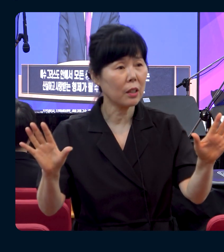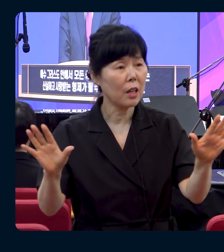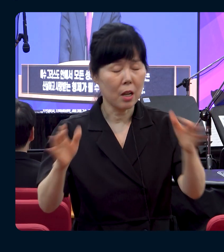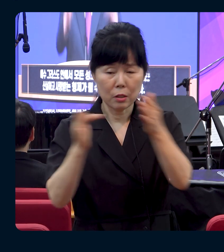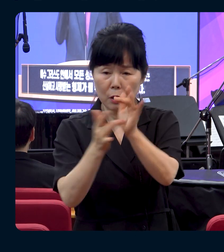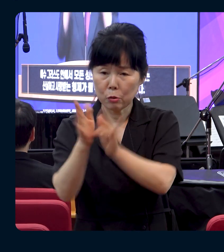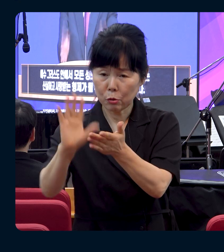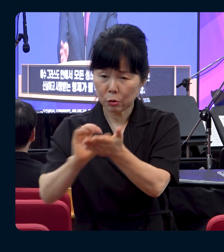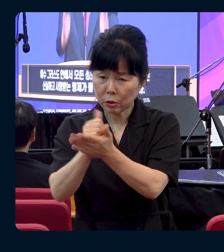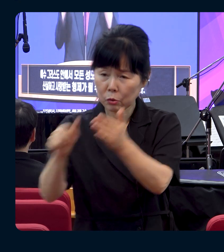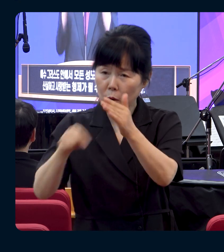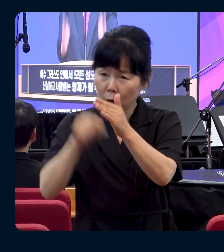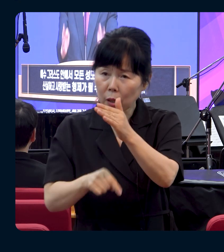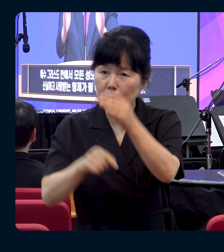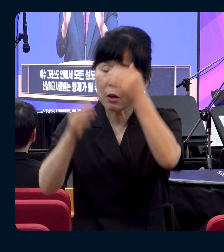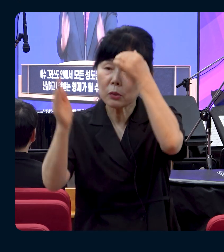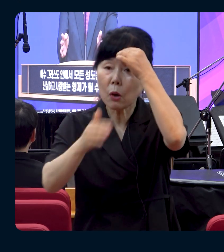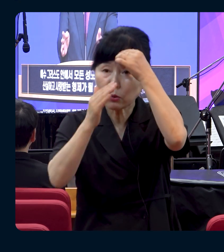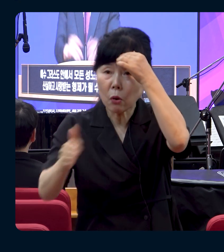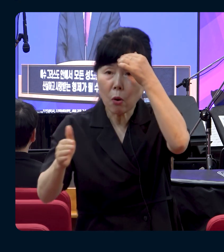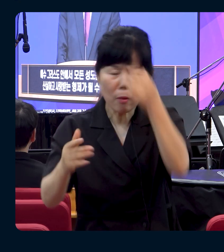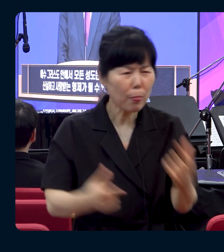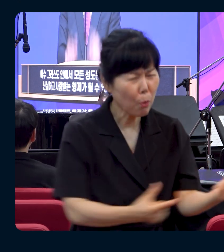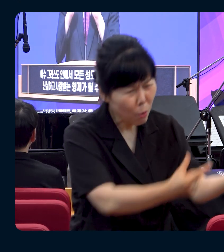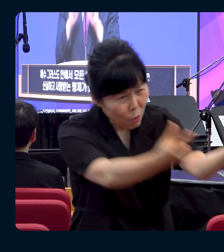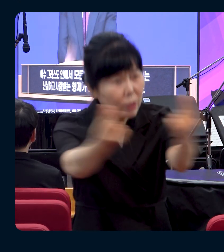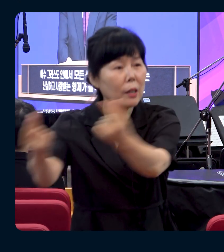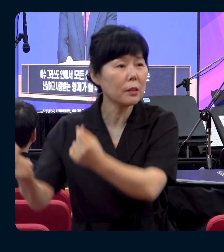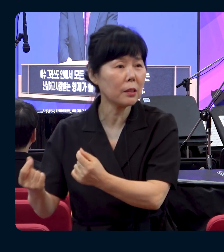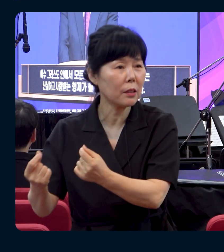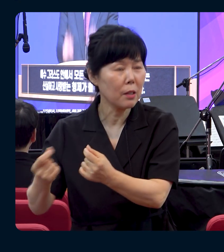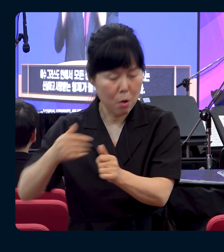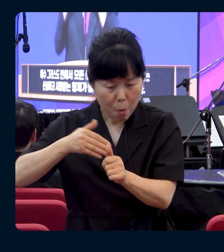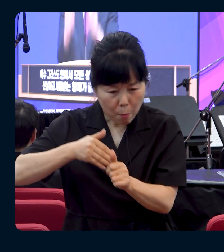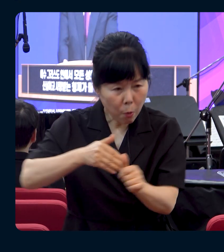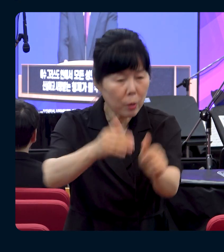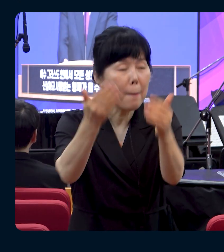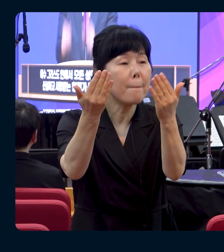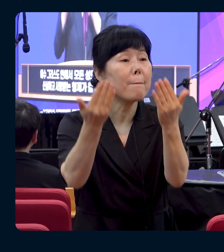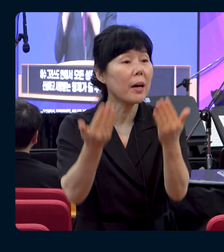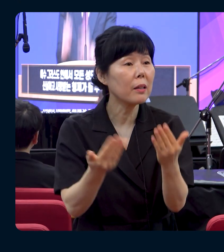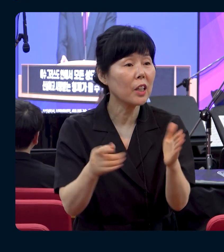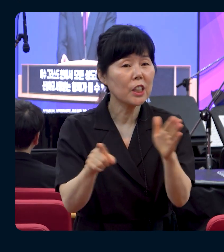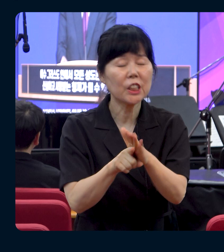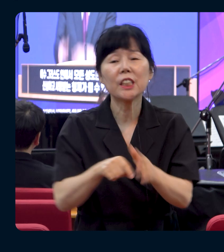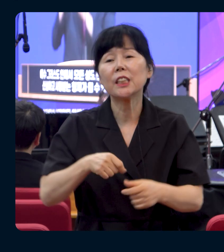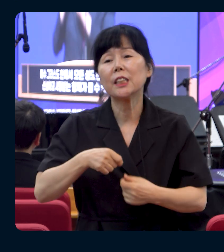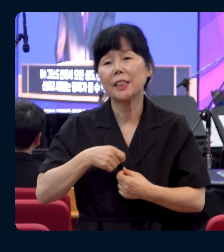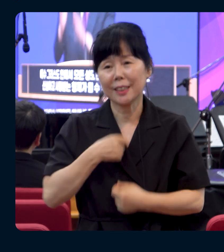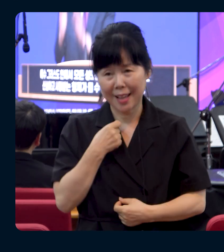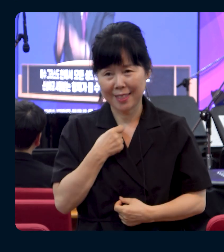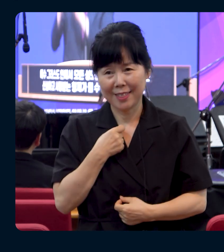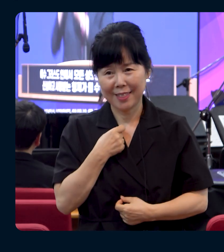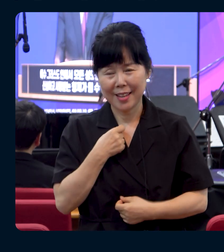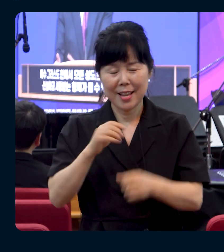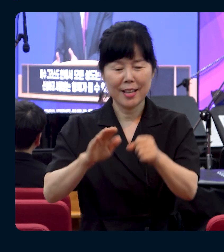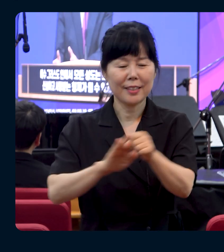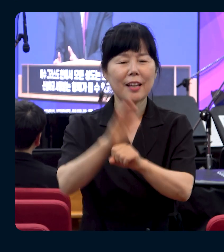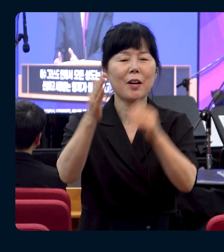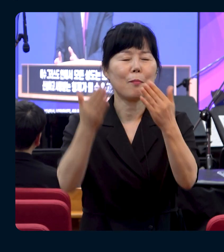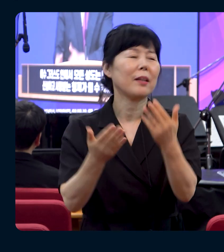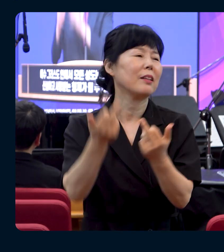모든 성도는 보냄을 받을 수 있는 신실하고 사랑받는 형제가 될 수